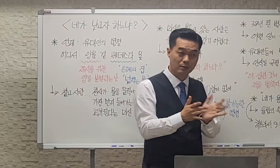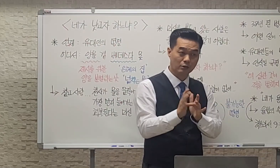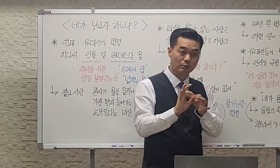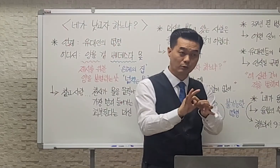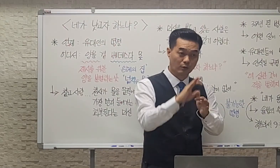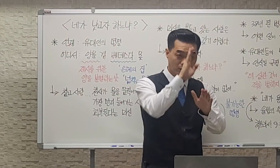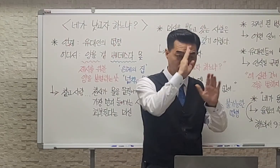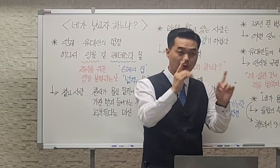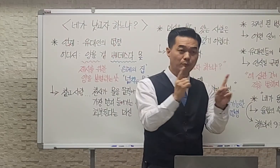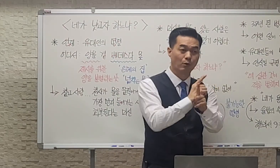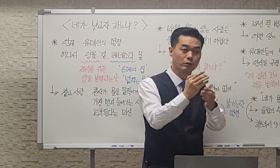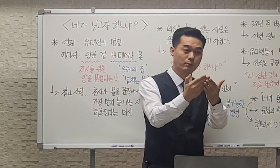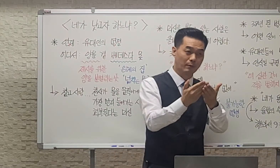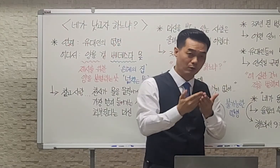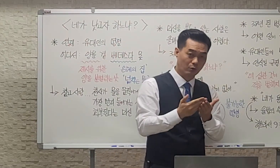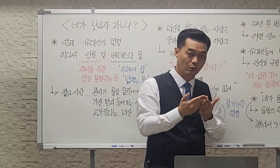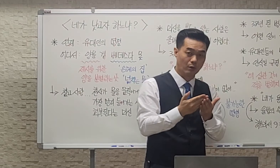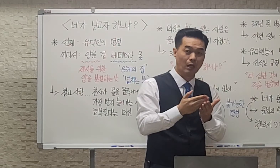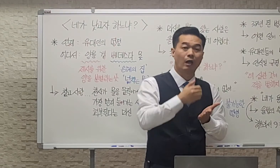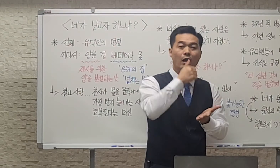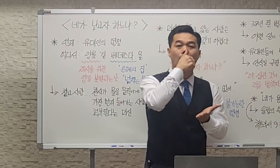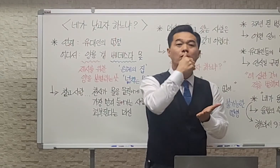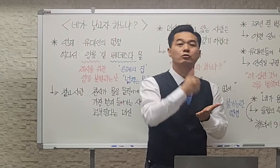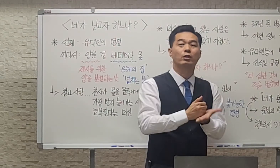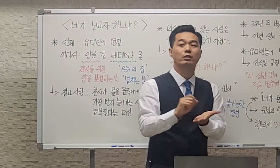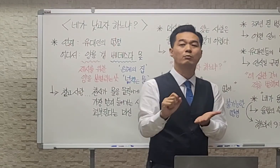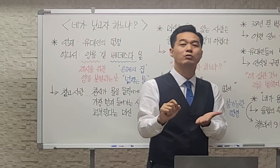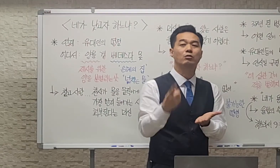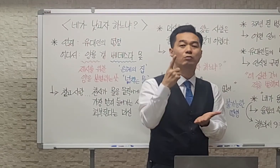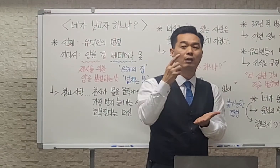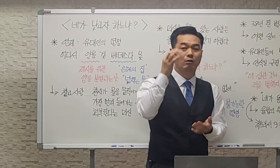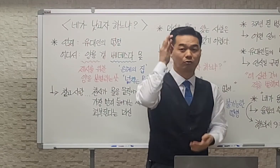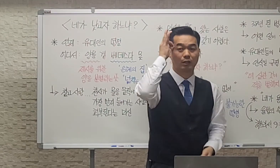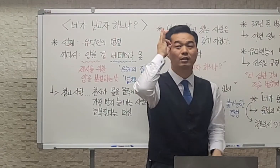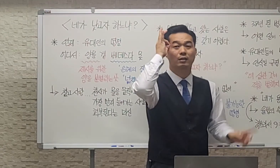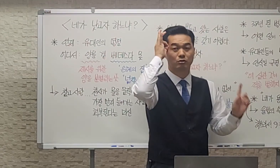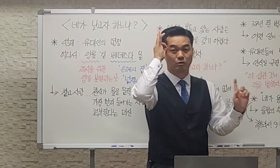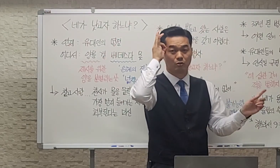예수님을 통해서 병고침을 받고 죄 때문이었구나라는 것도 깨달았겠죠.